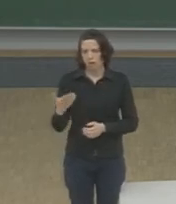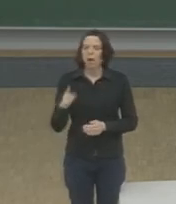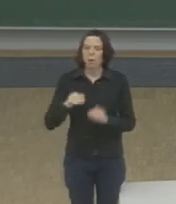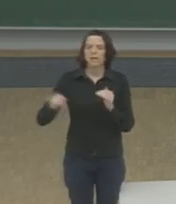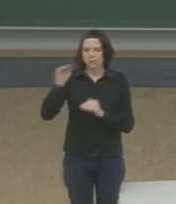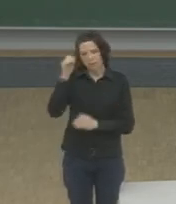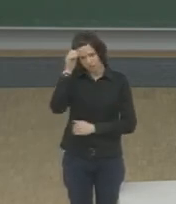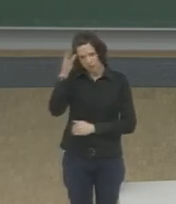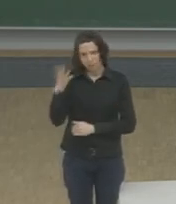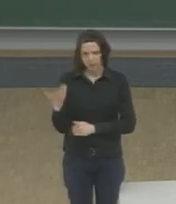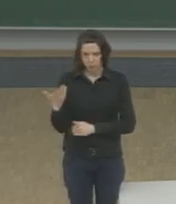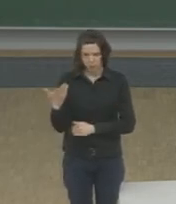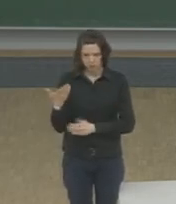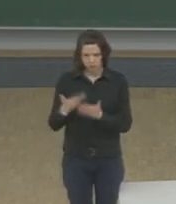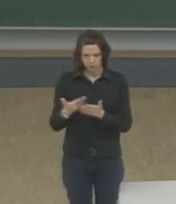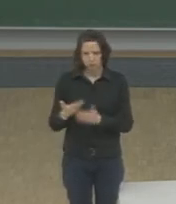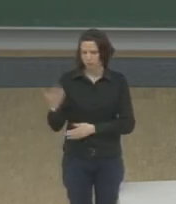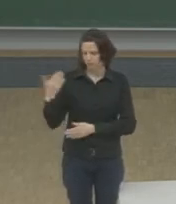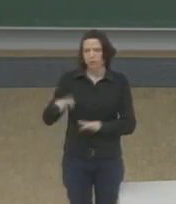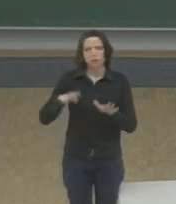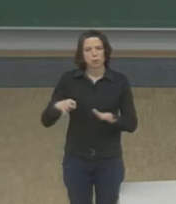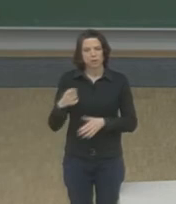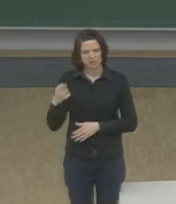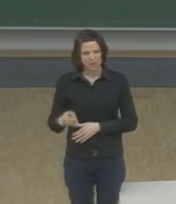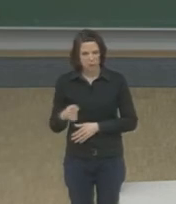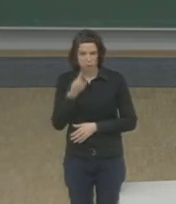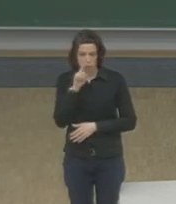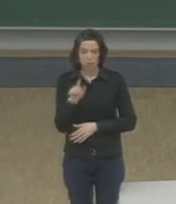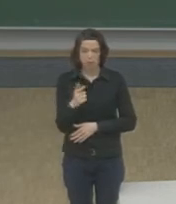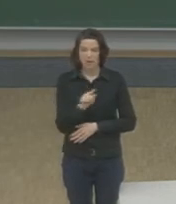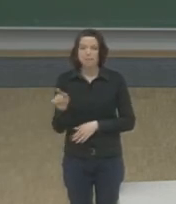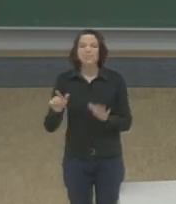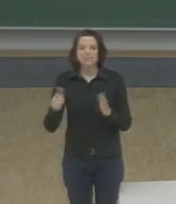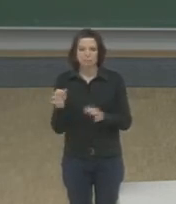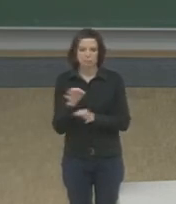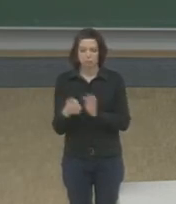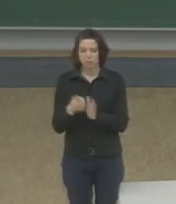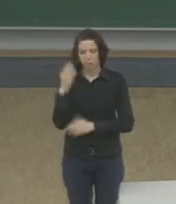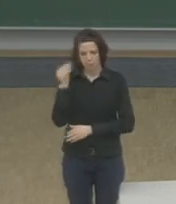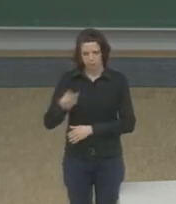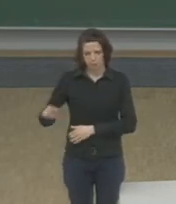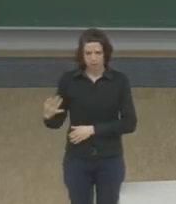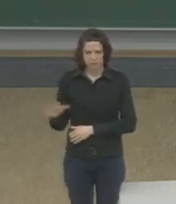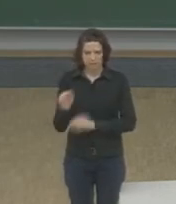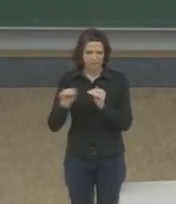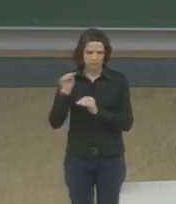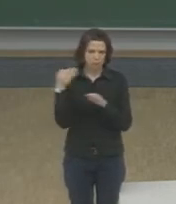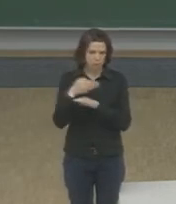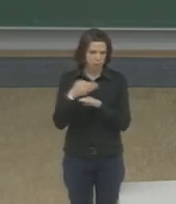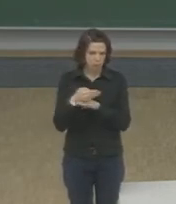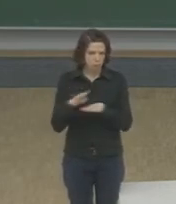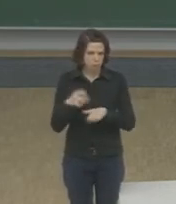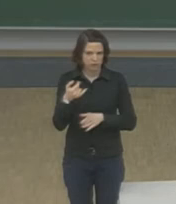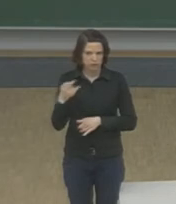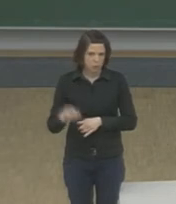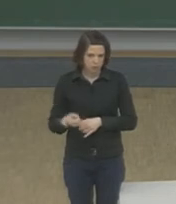Bildung im 19. Jahrhundert ja noch 2-7% der männlichen Heranwachsenden vorbehalten, wurde erheblich